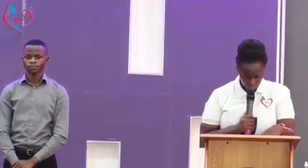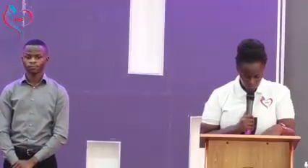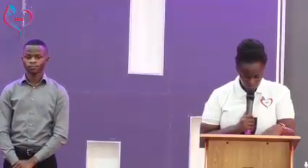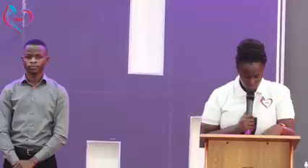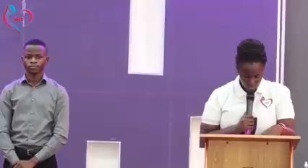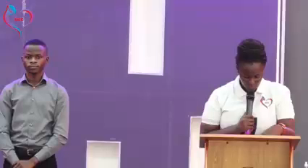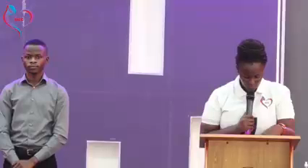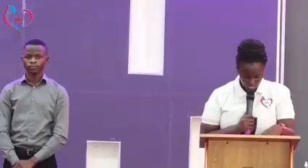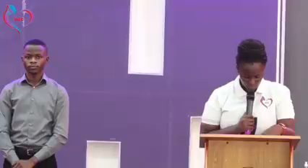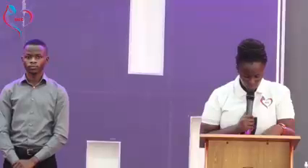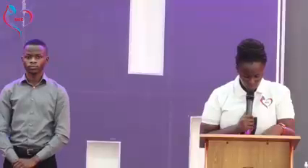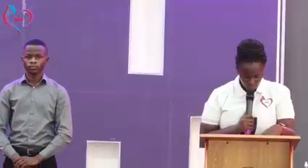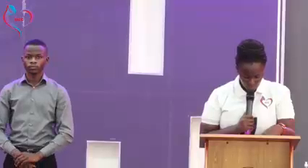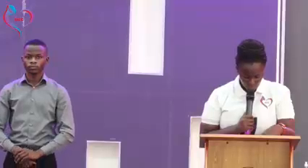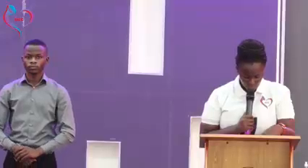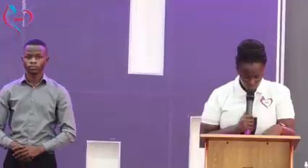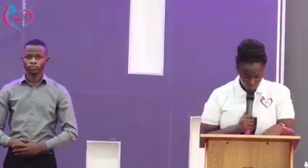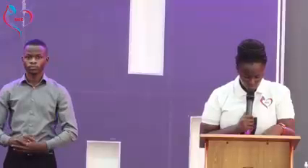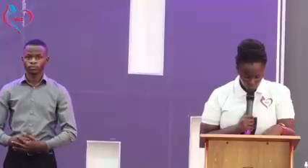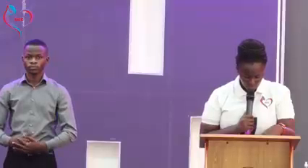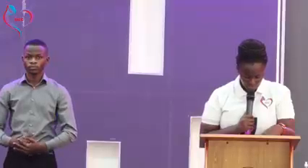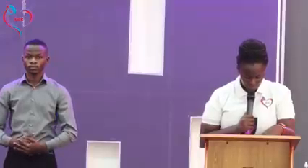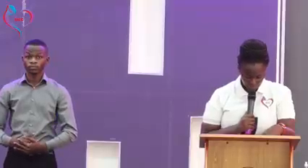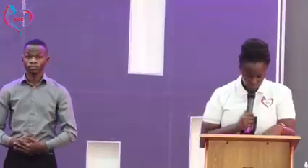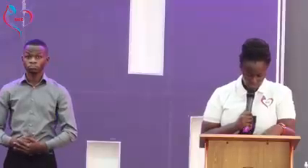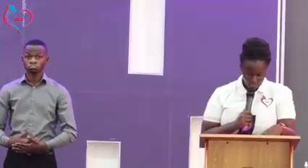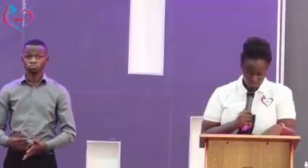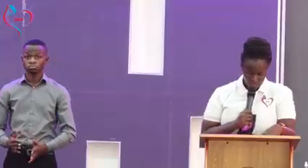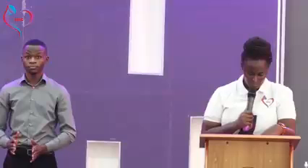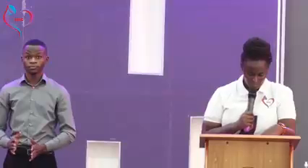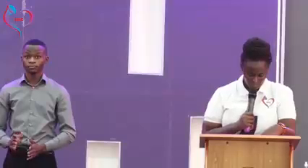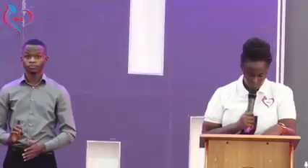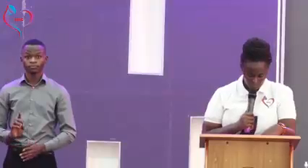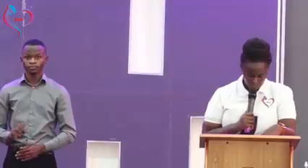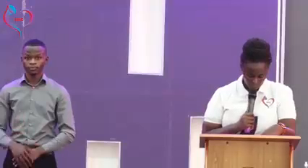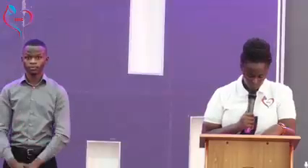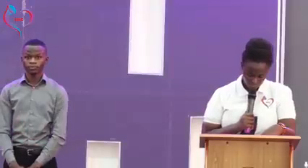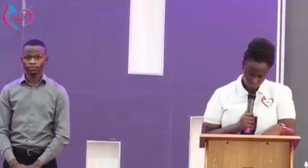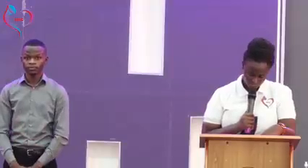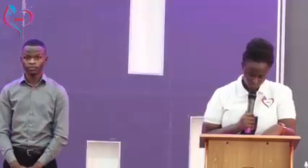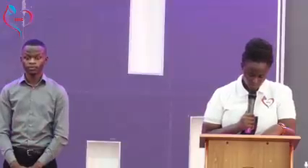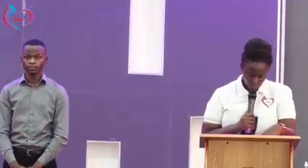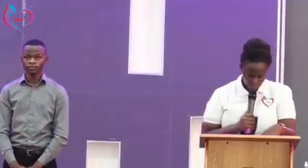wange mumukama wafe. Bwempoza bwent eri abo abankemekereza.